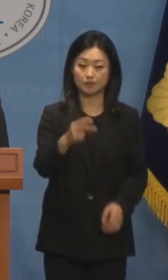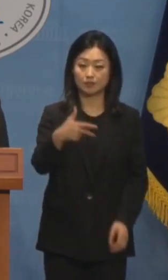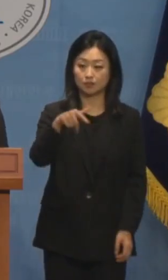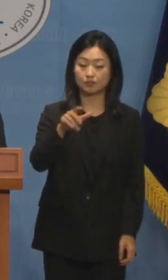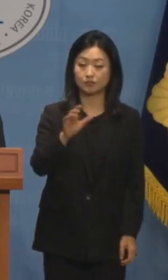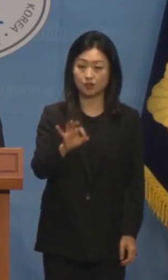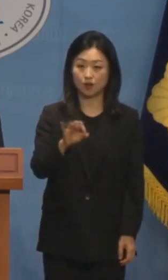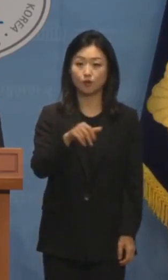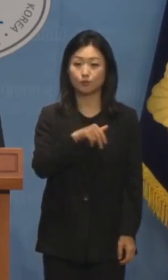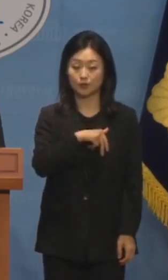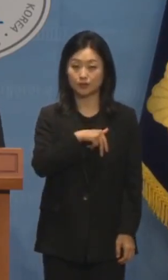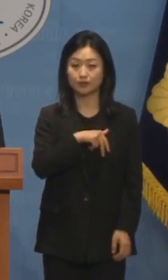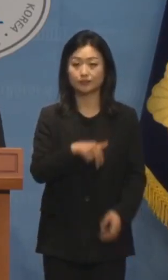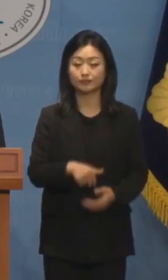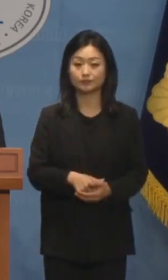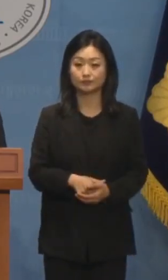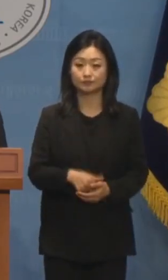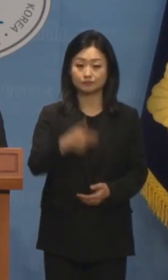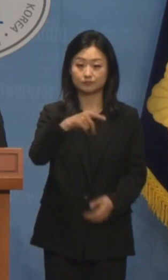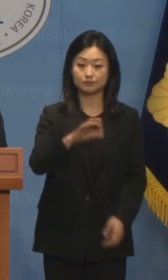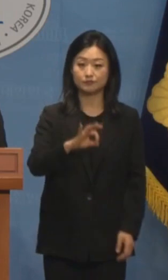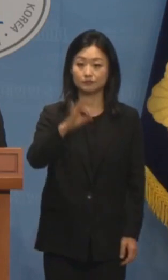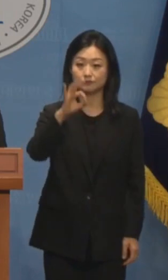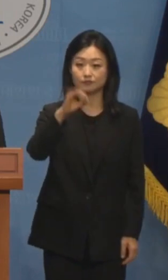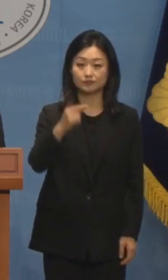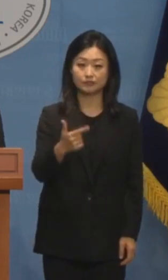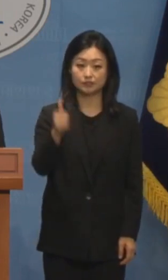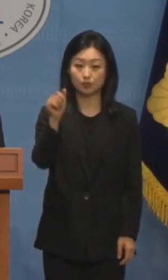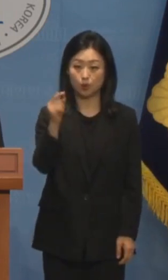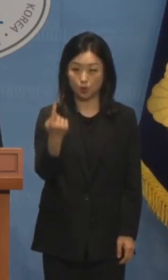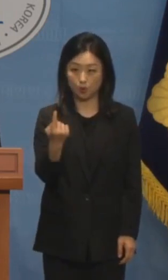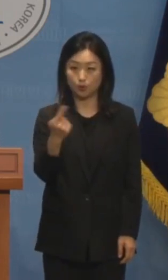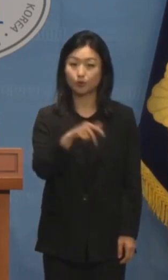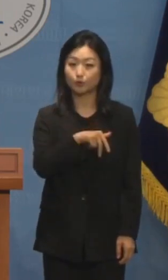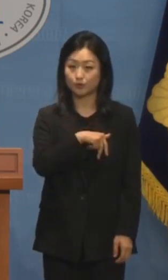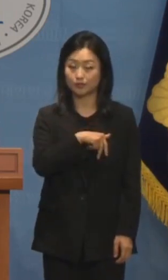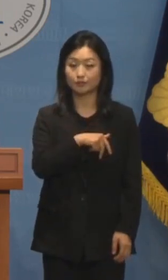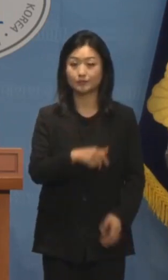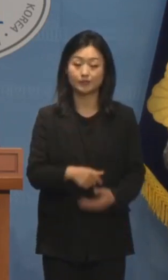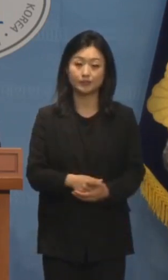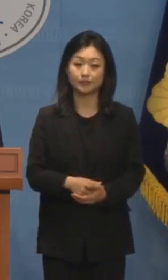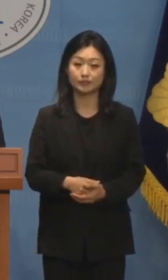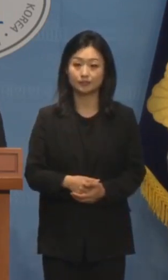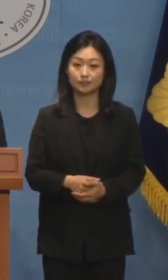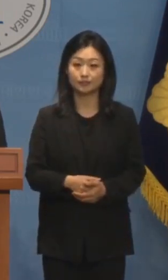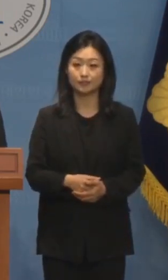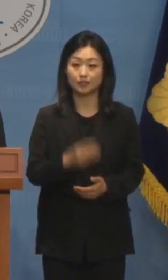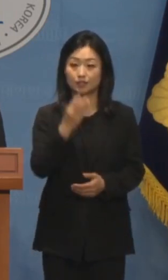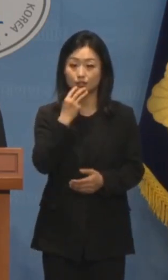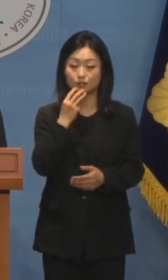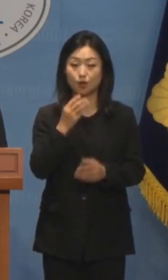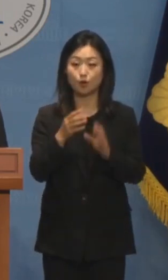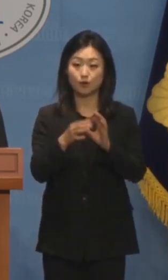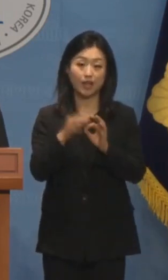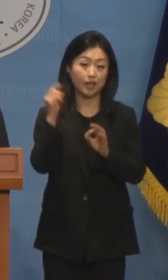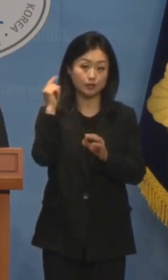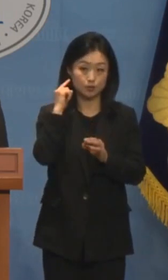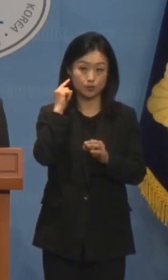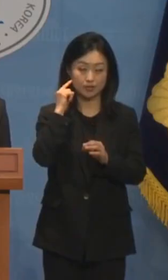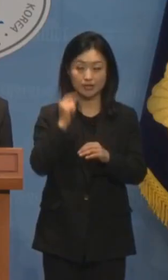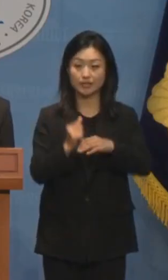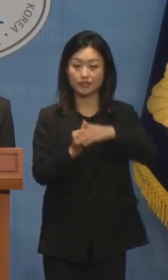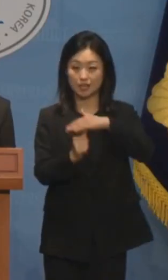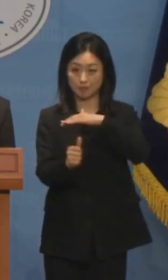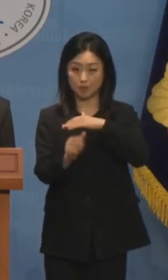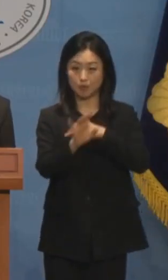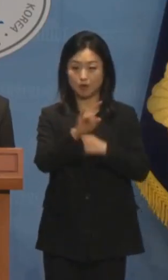오셨습니다. 네, 정의로 의원님 오셨습니다. 네, 그리고 서울의 소리의 백은종